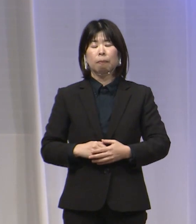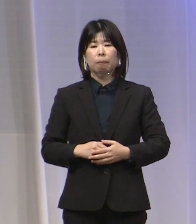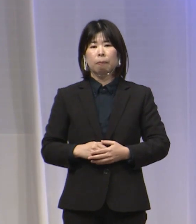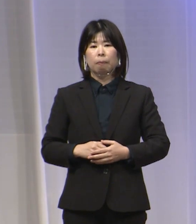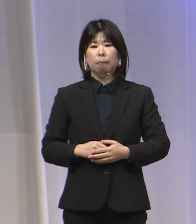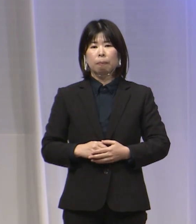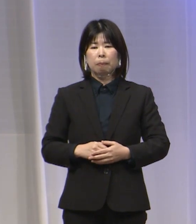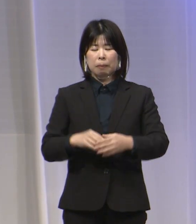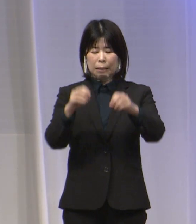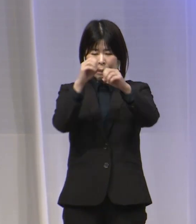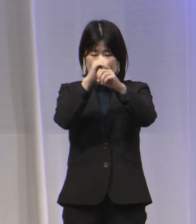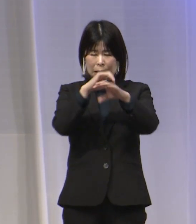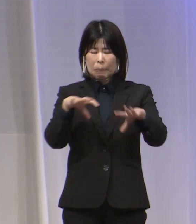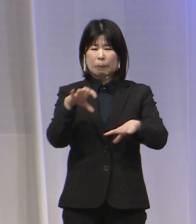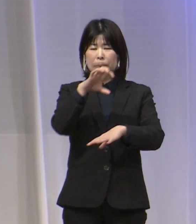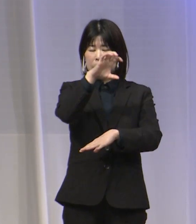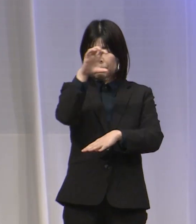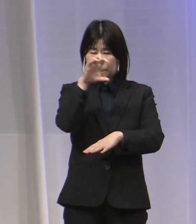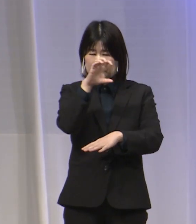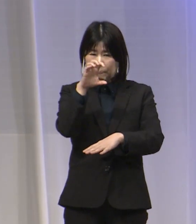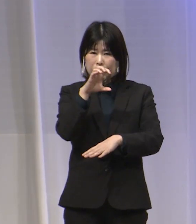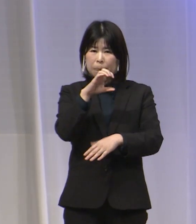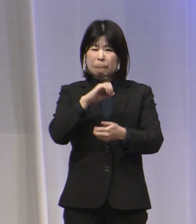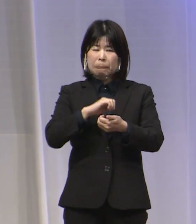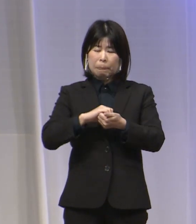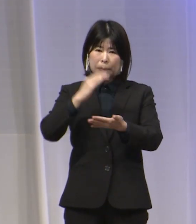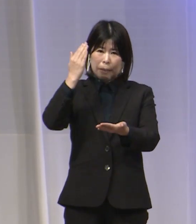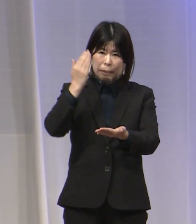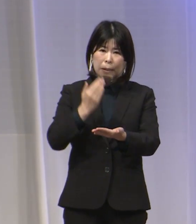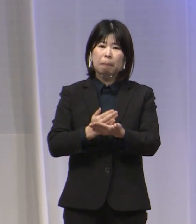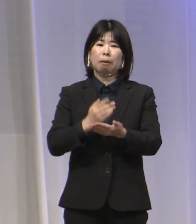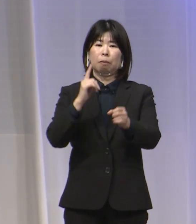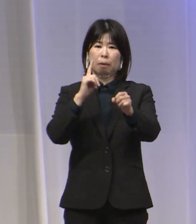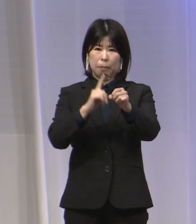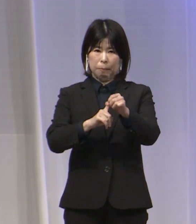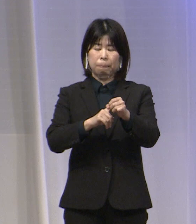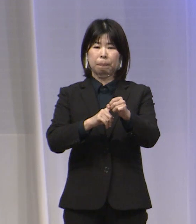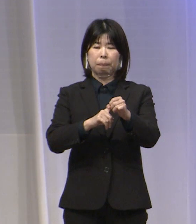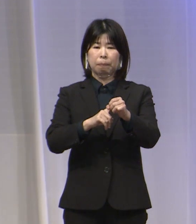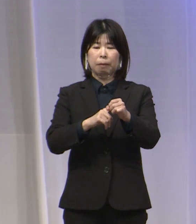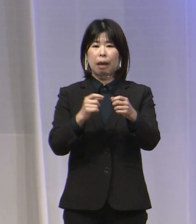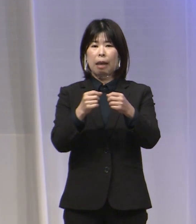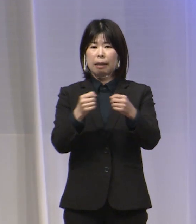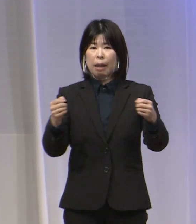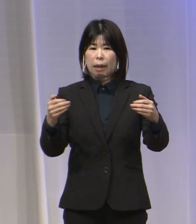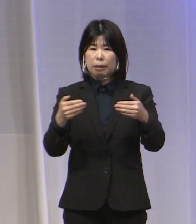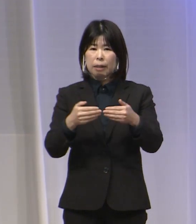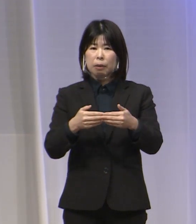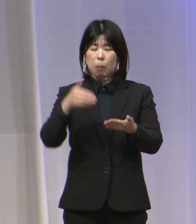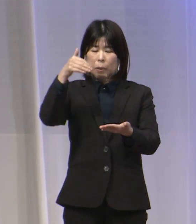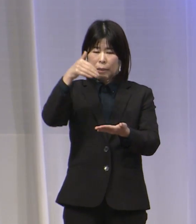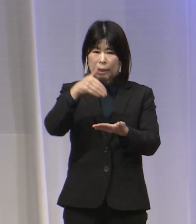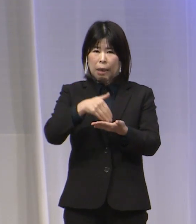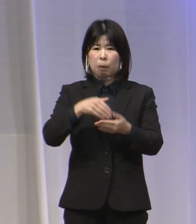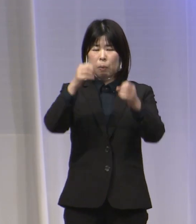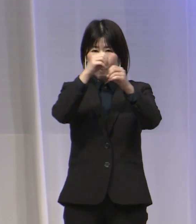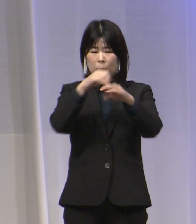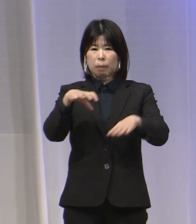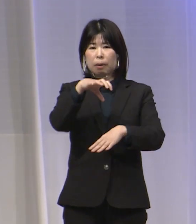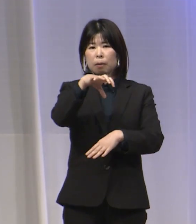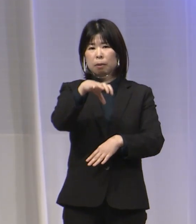もう二度と同じ過ちを繰り返さないために長崎を最後の被爆地にするため